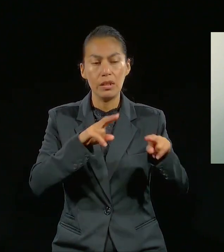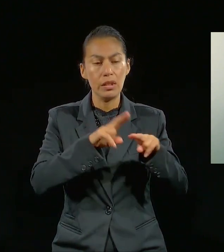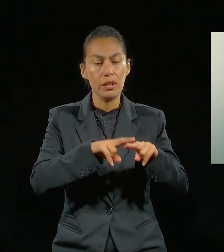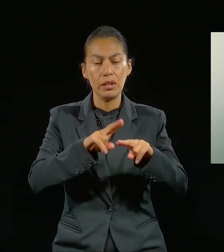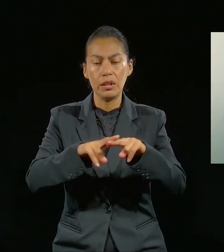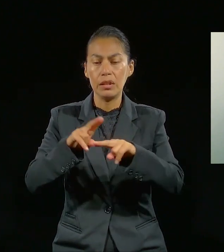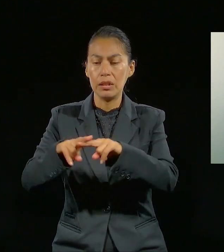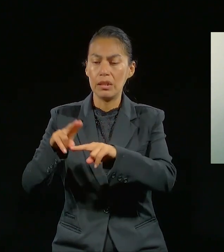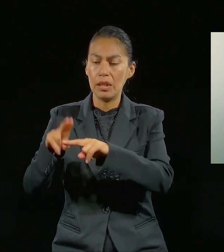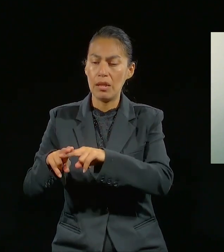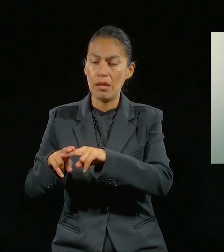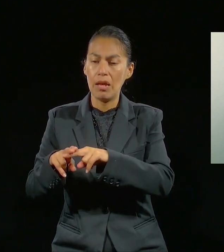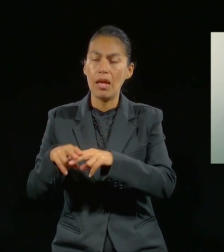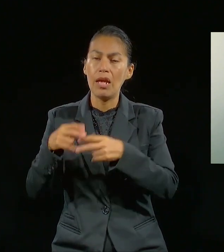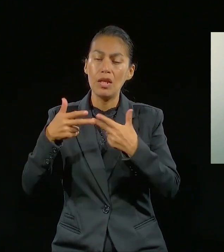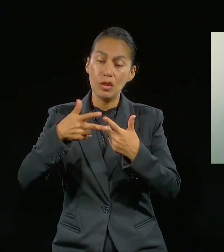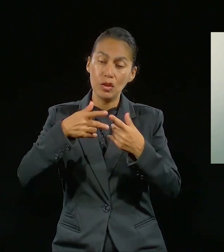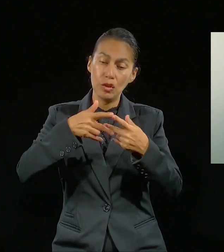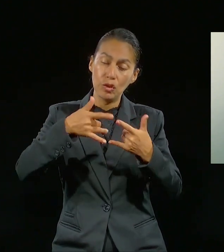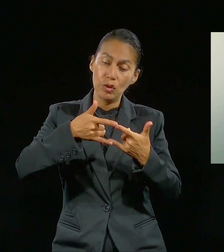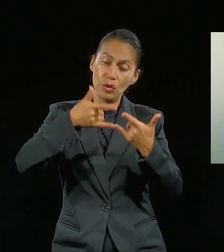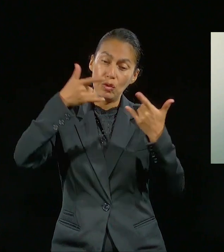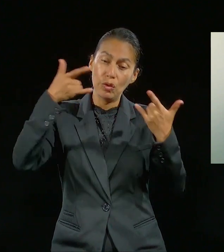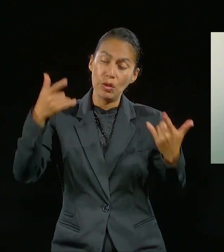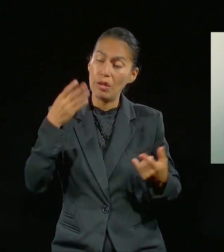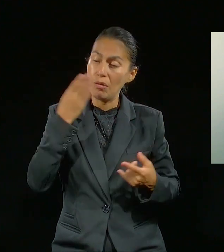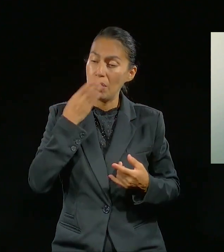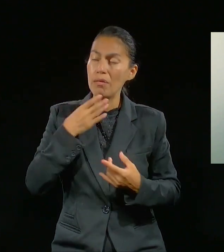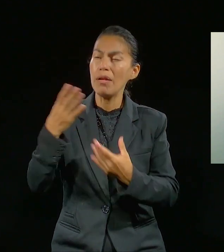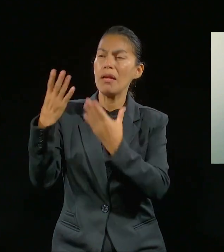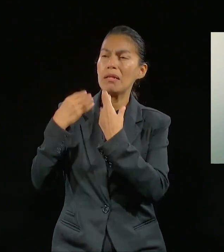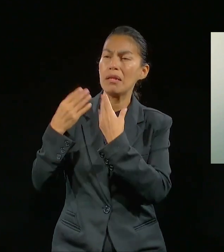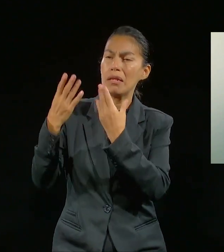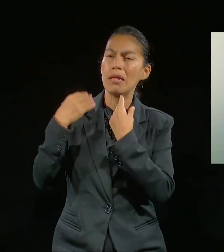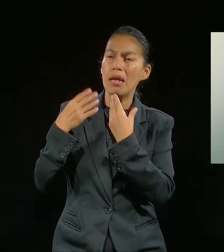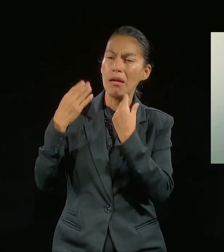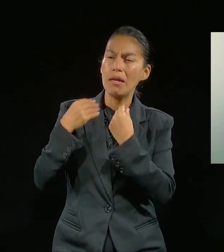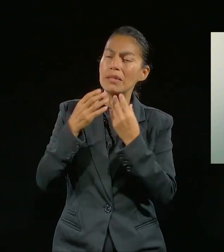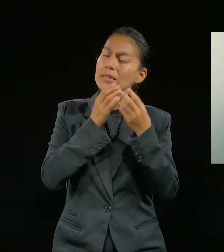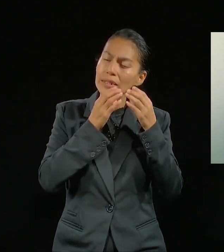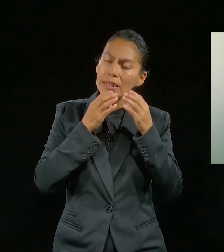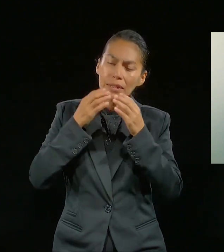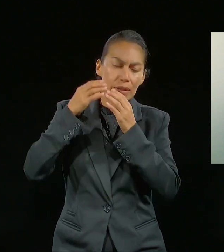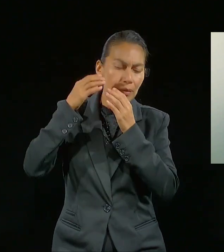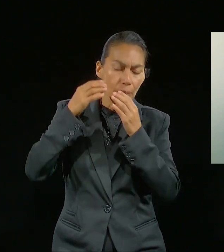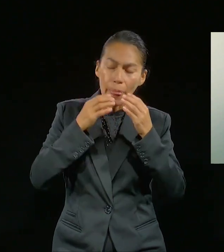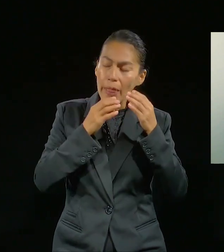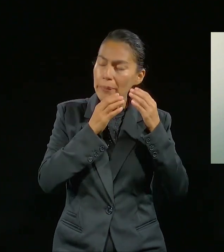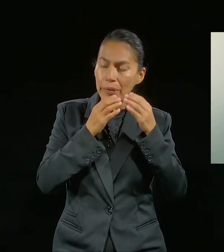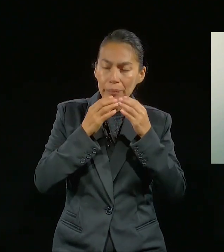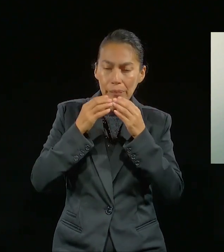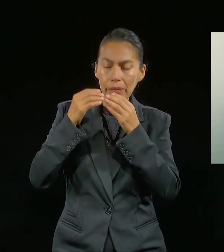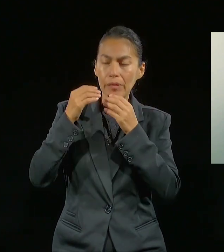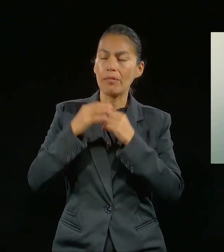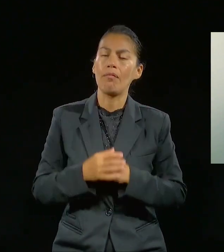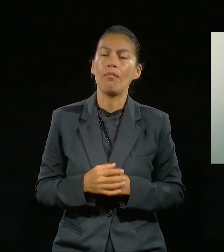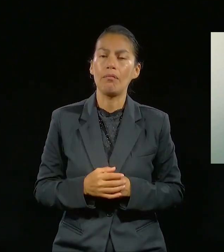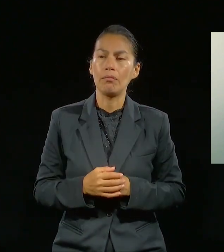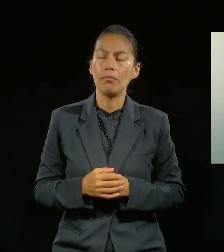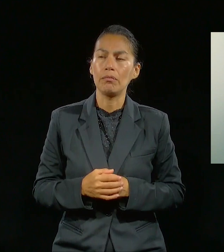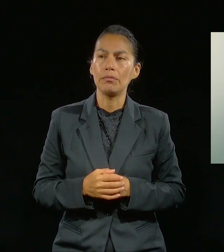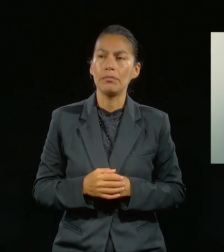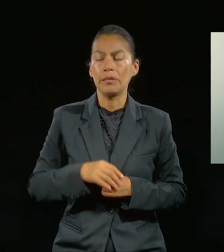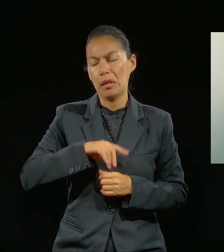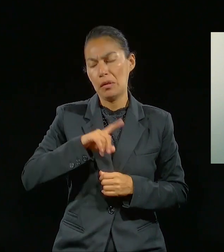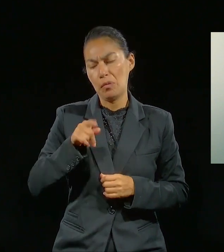y empecé a escuchar los relatos de la Biblia. Ahí fue cuando yo empecé a conocer a Jesús, nuestro Salvador.